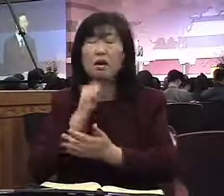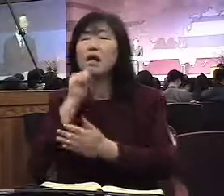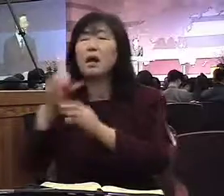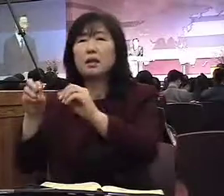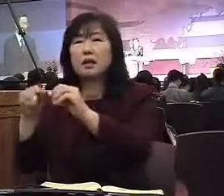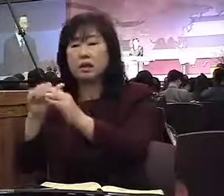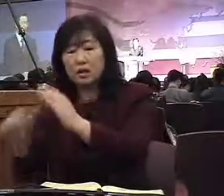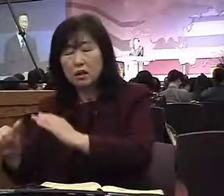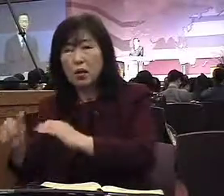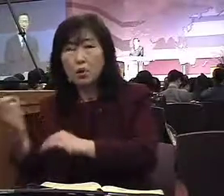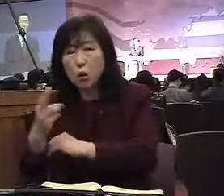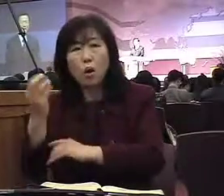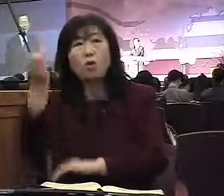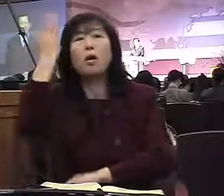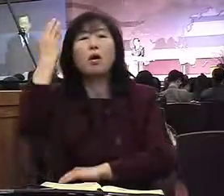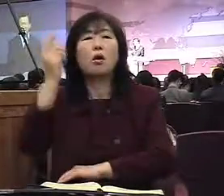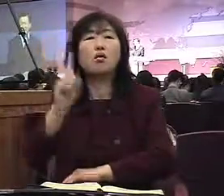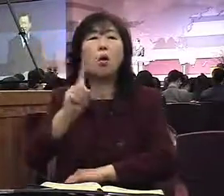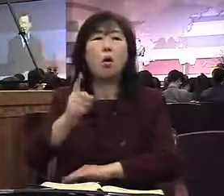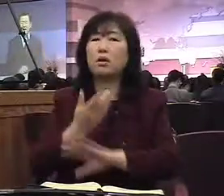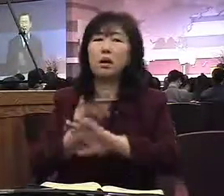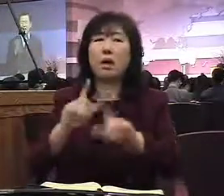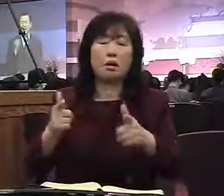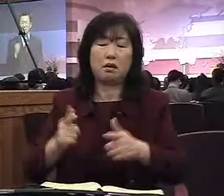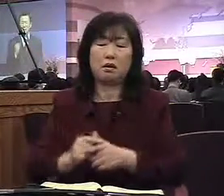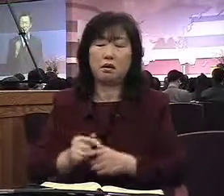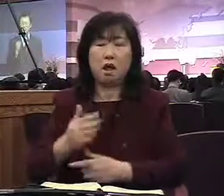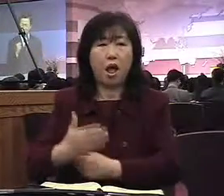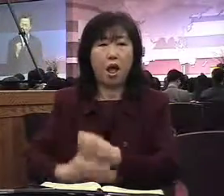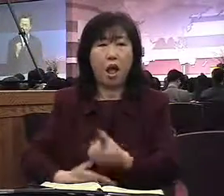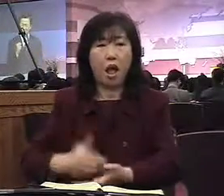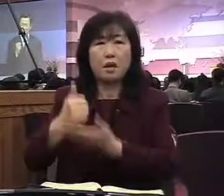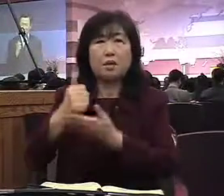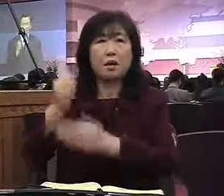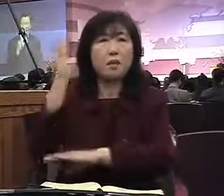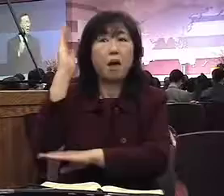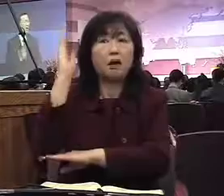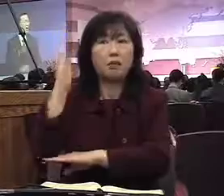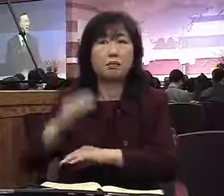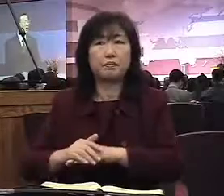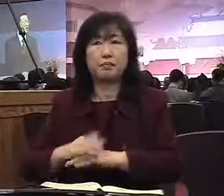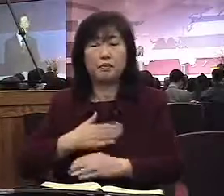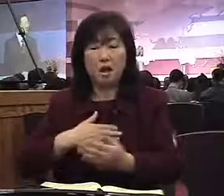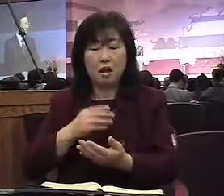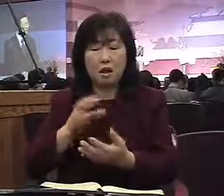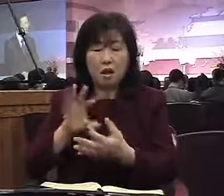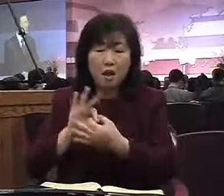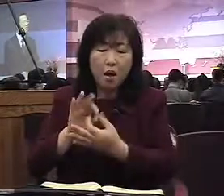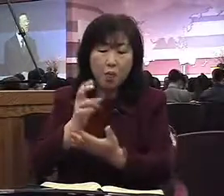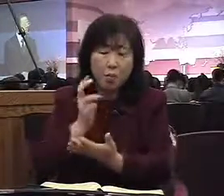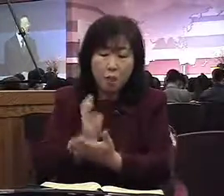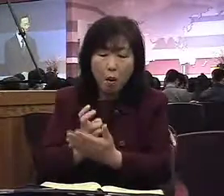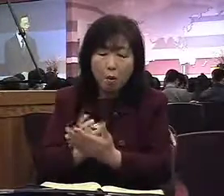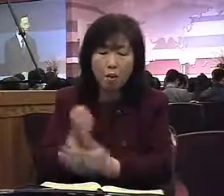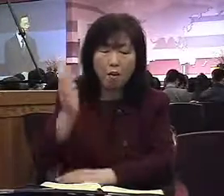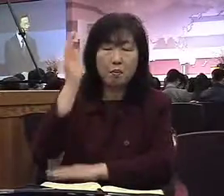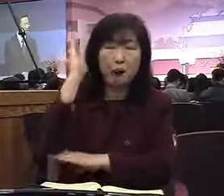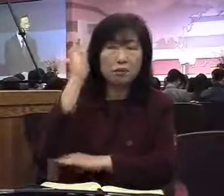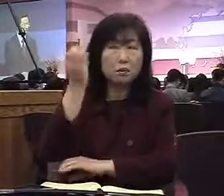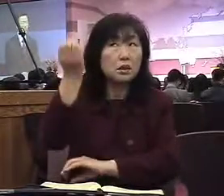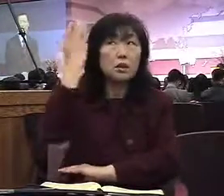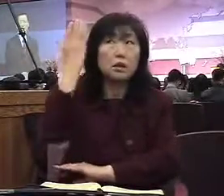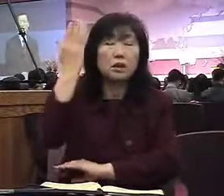실패했습니까? 잊어버렸어요. 뭘요? 다른 게 아니에요. 하나님의 말씀. 나의 법. 이 말씀을 잊어버렸기